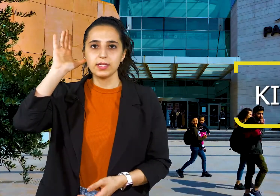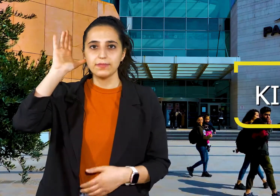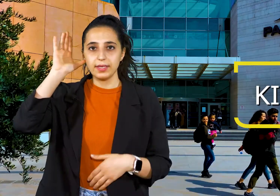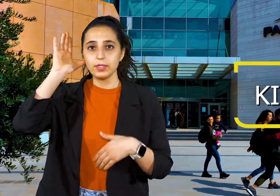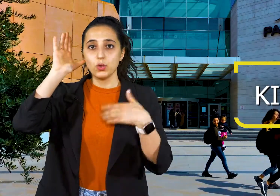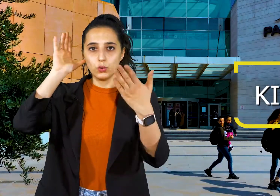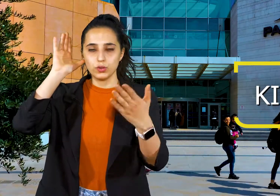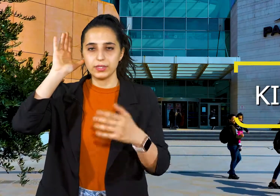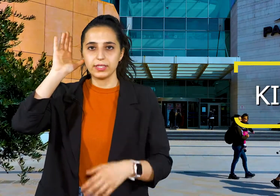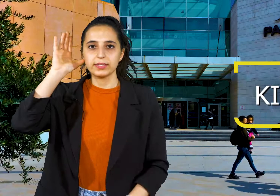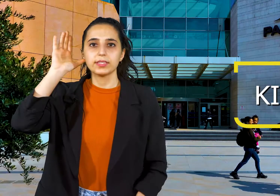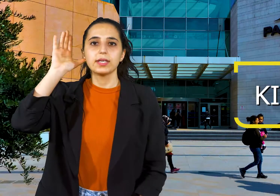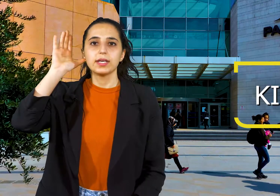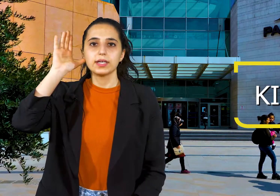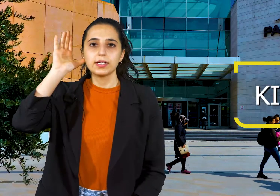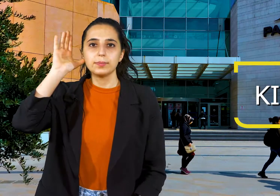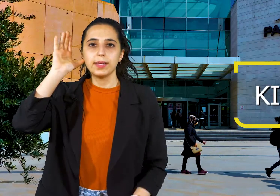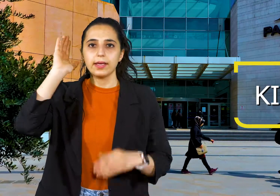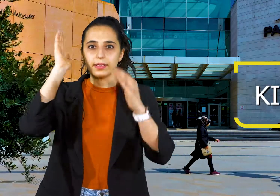ve yön gösterilir. Kıble.